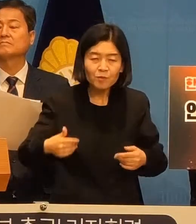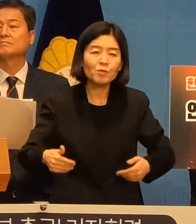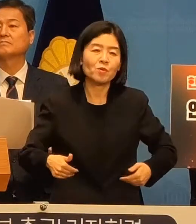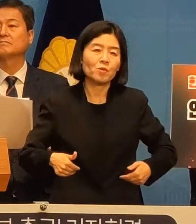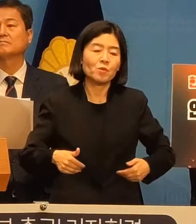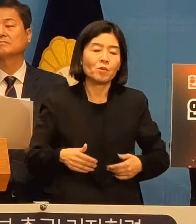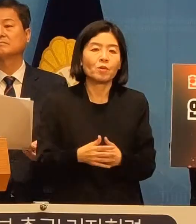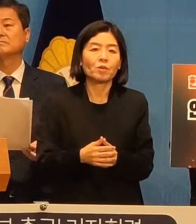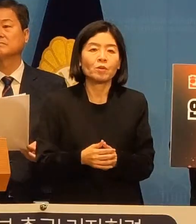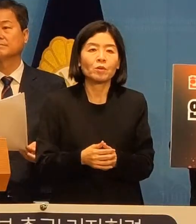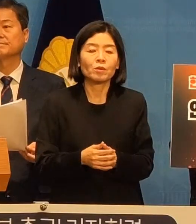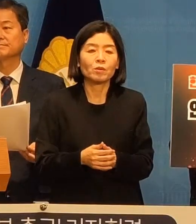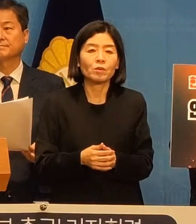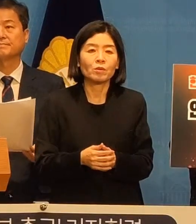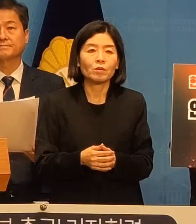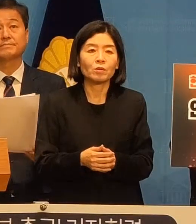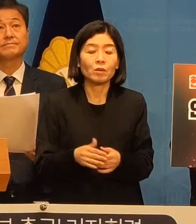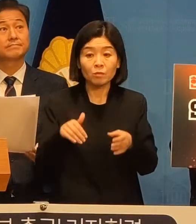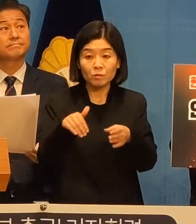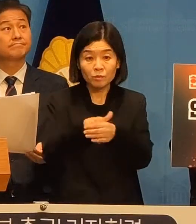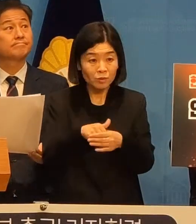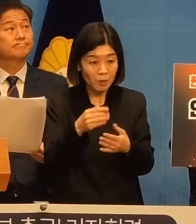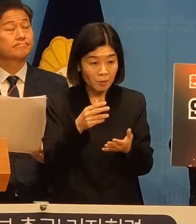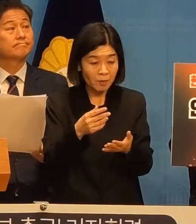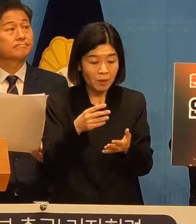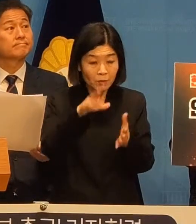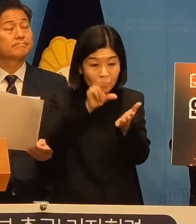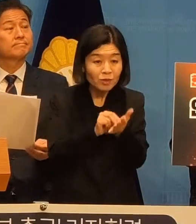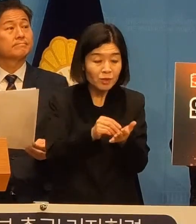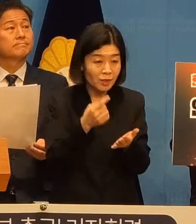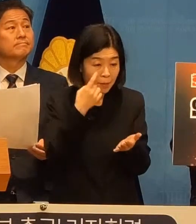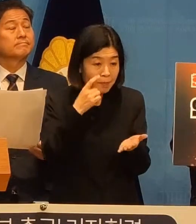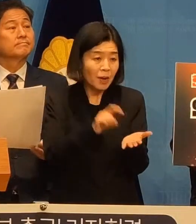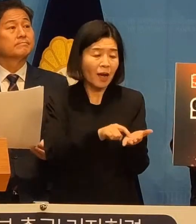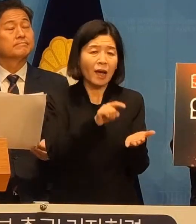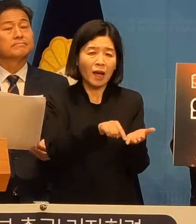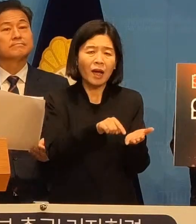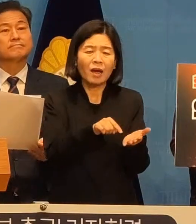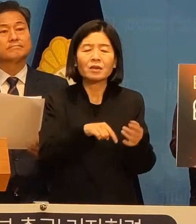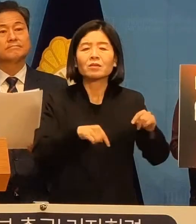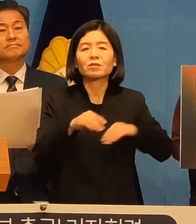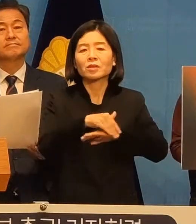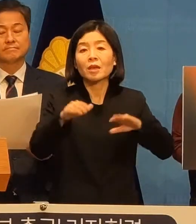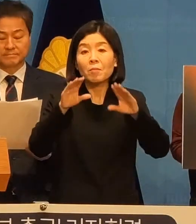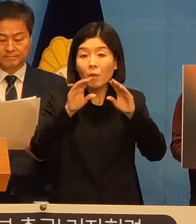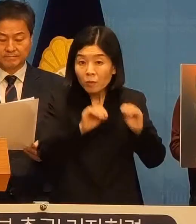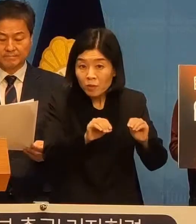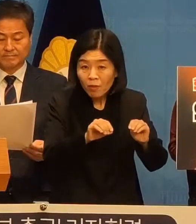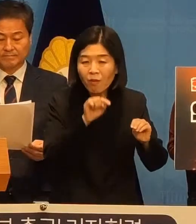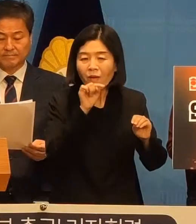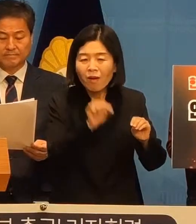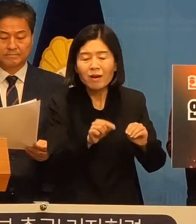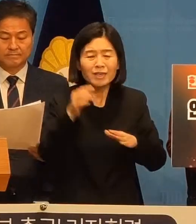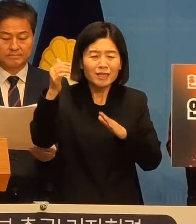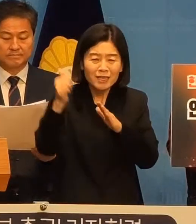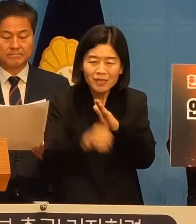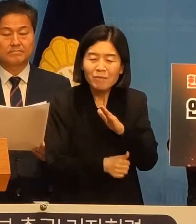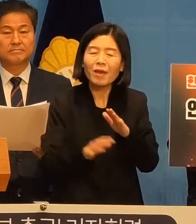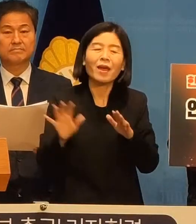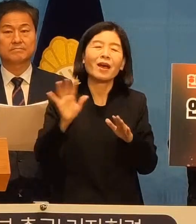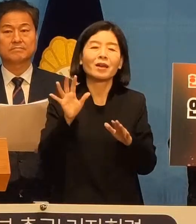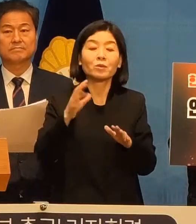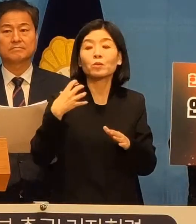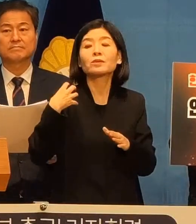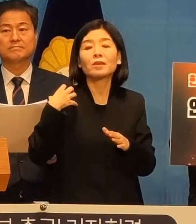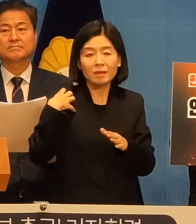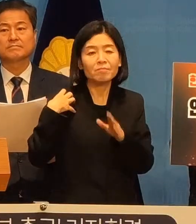합니다. 아울러 문제가 드러난 정책을 멈추고 다시 검토하는 것을 실패가 아니라 책임으로